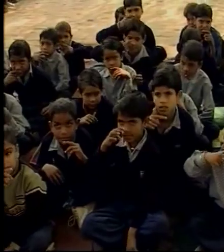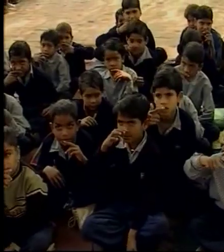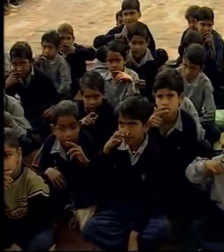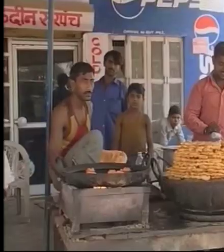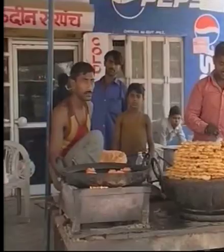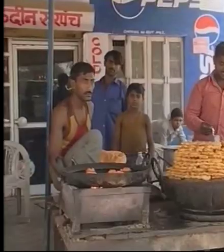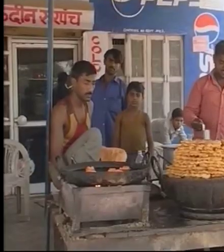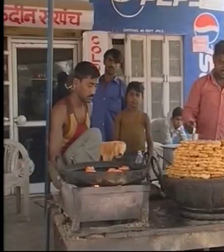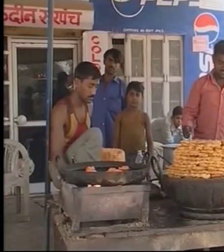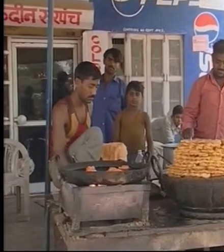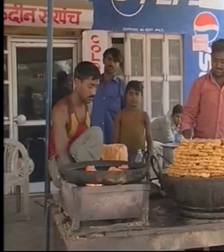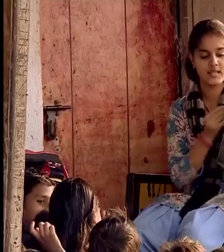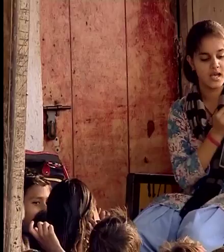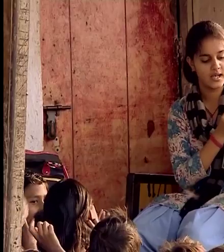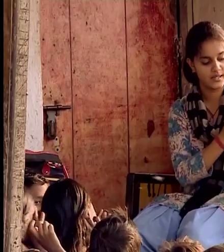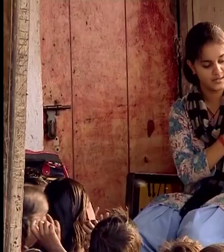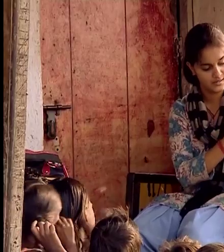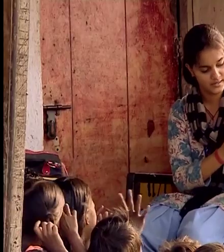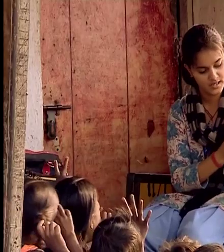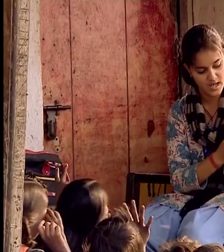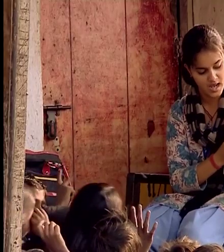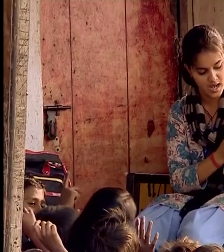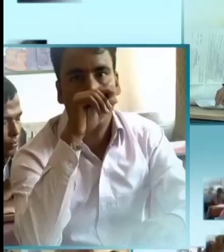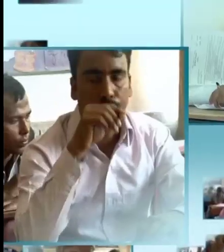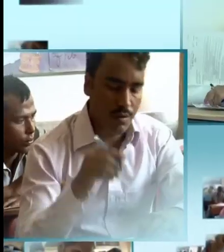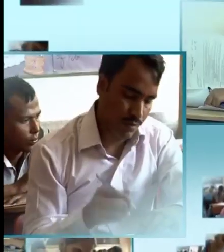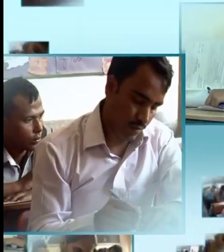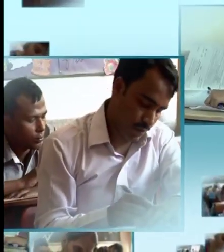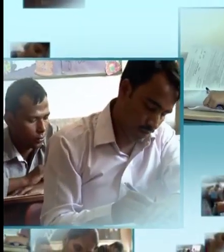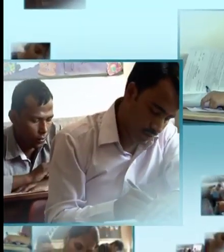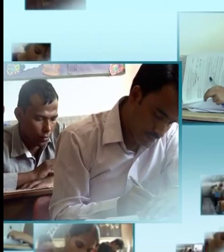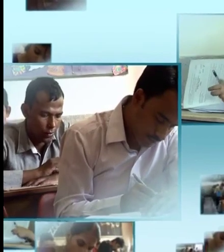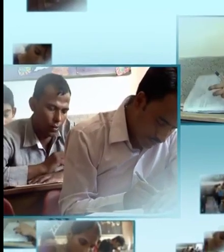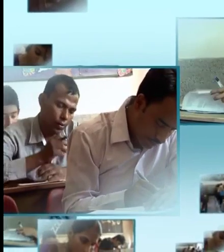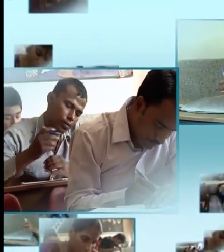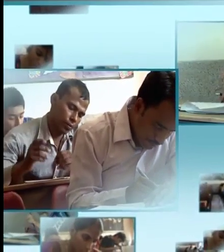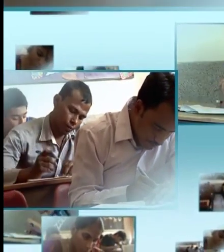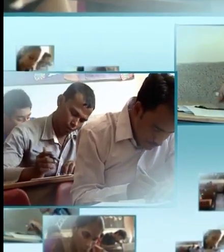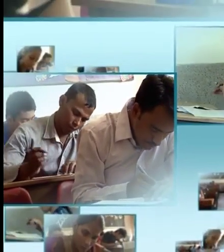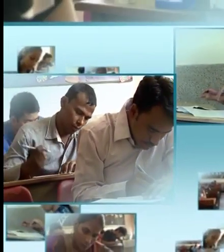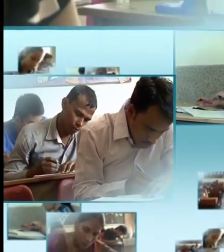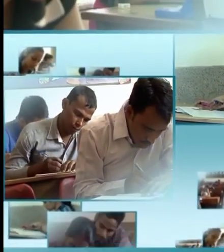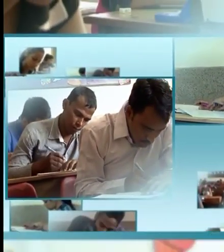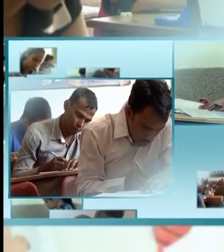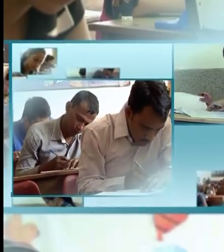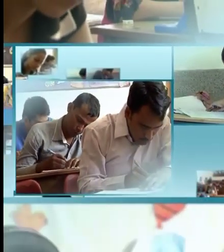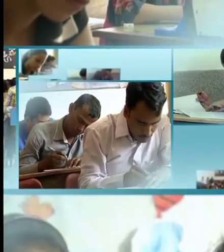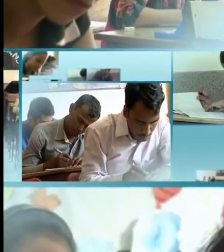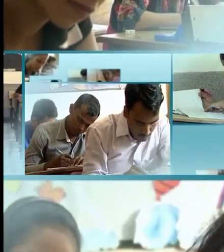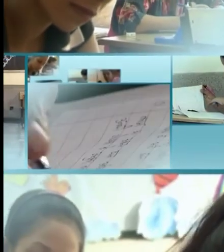और वयस्कों को बेहतर शिक्षा से जोड़ा है। इनमें हर उम्र, हर पृष्ठभूमि,